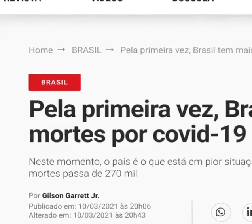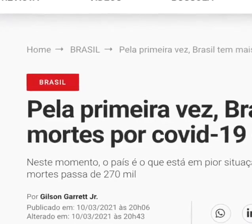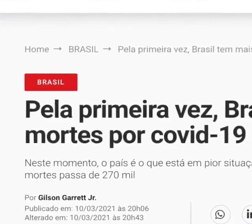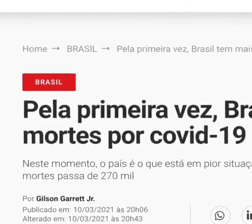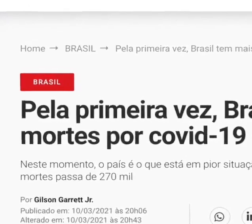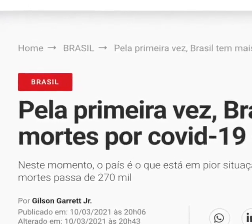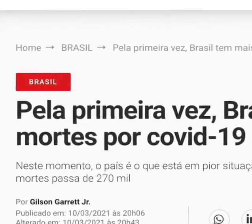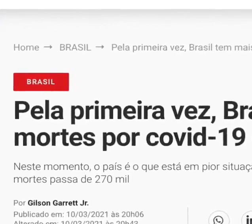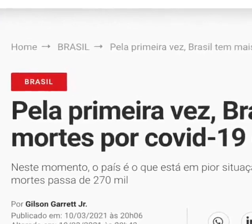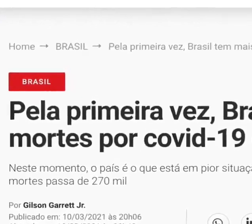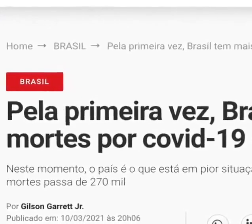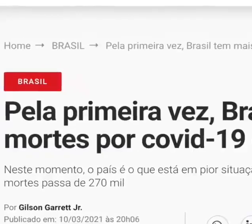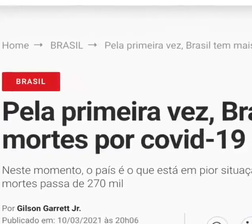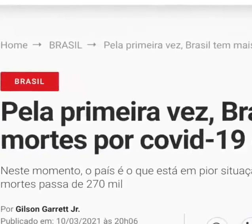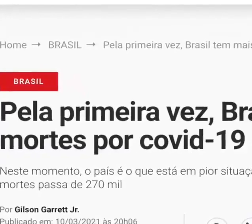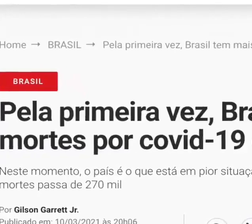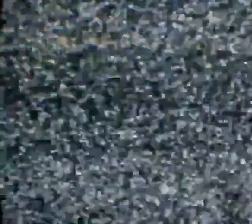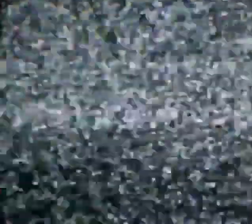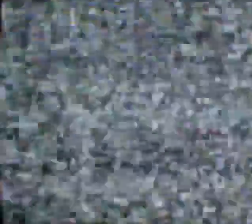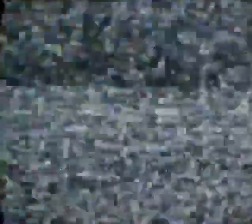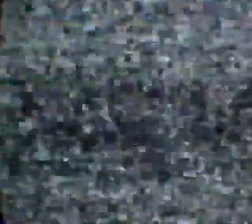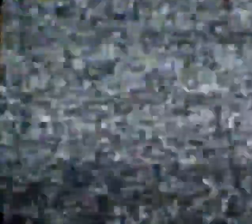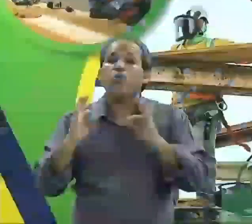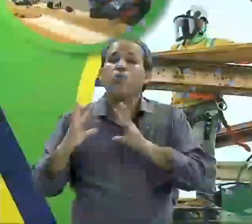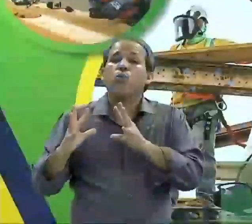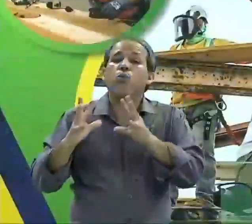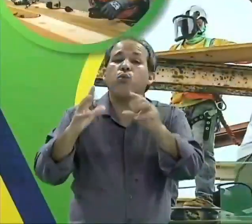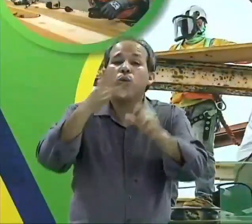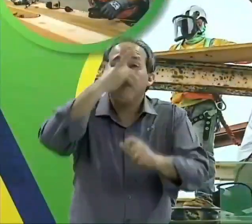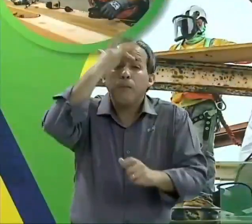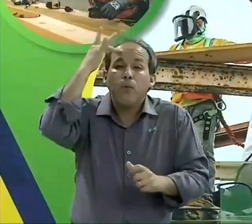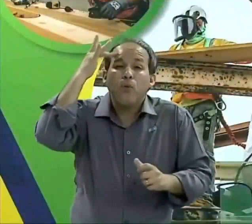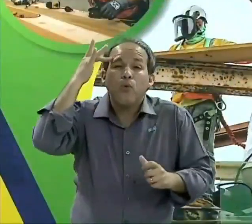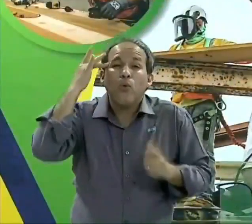Eu não vou tomar.